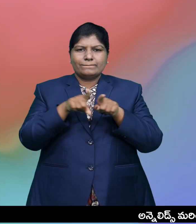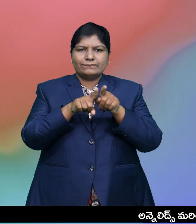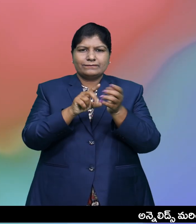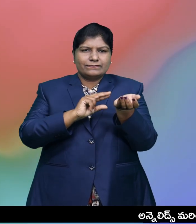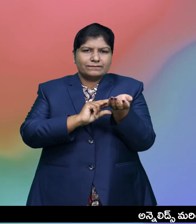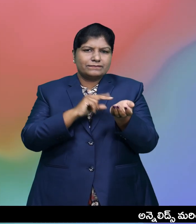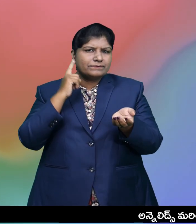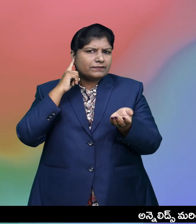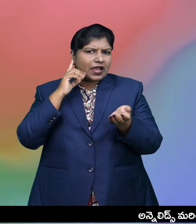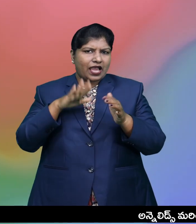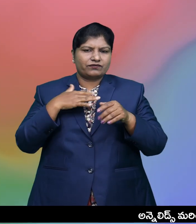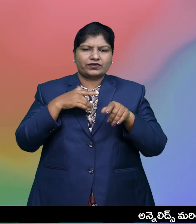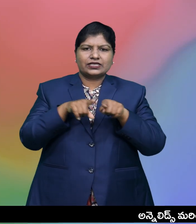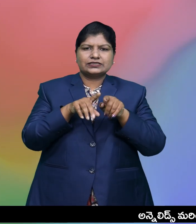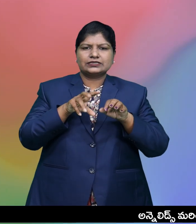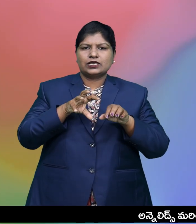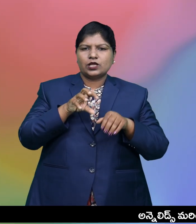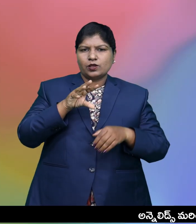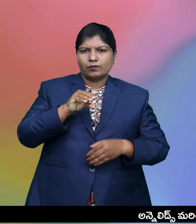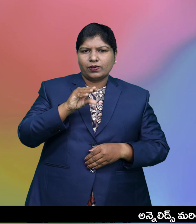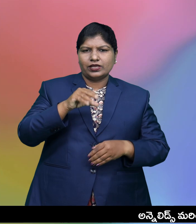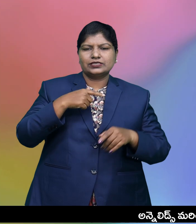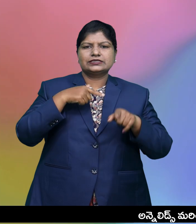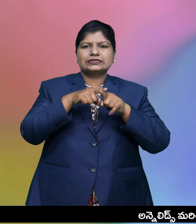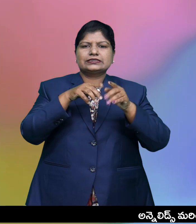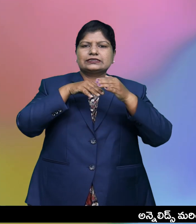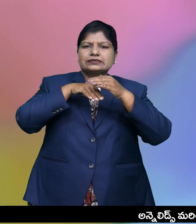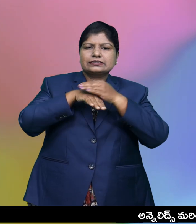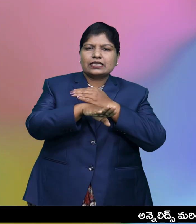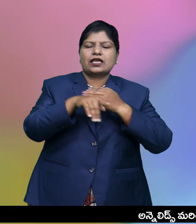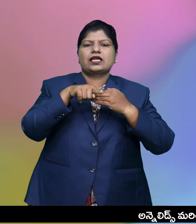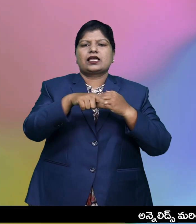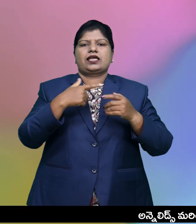మరియు రక్తాన్ని రవాణా చేసే మాధ్యమం.